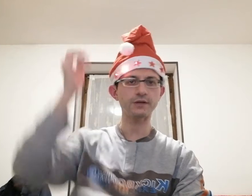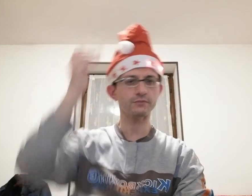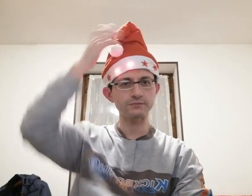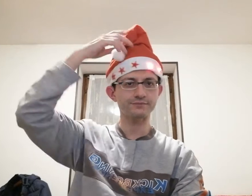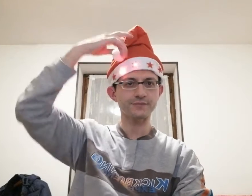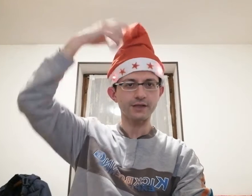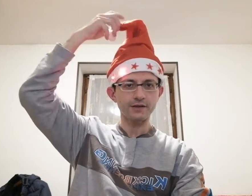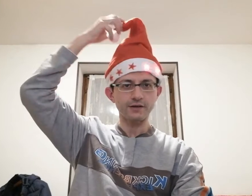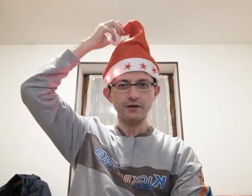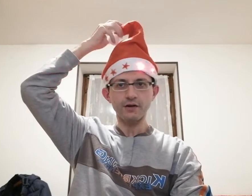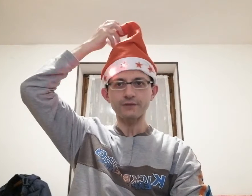Aspetta,